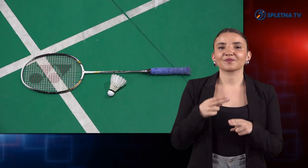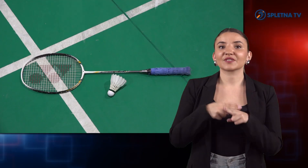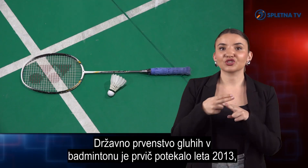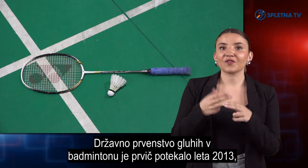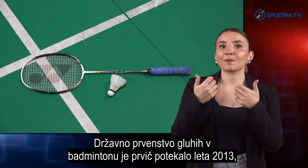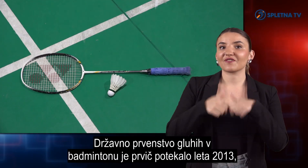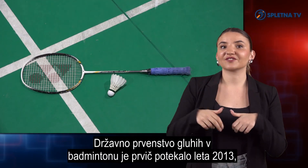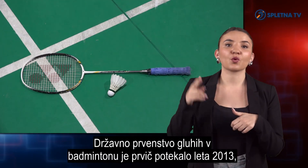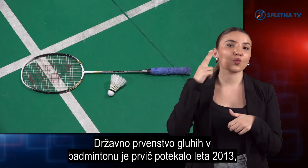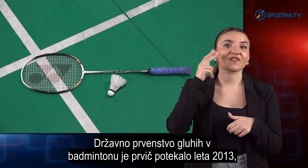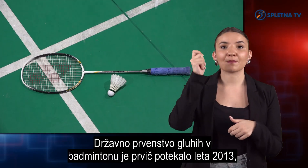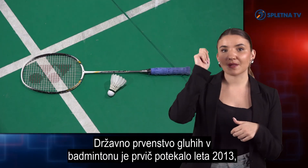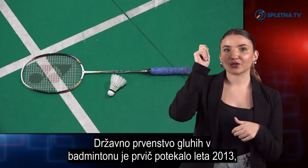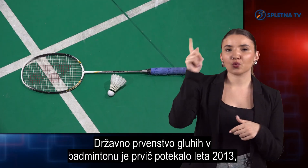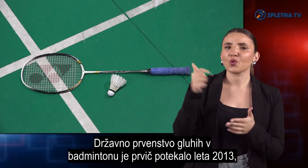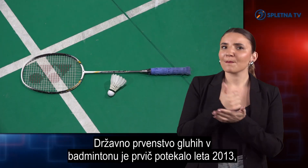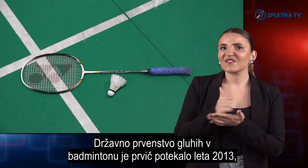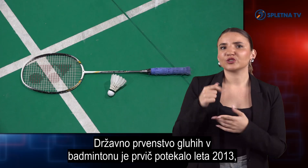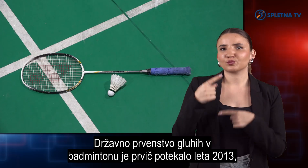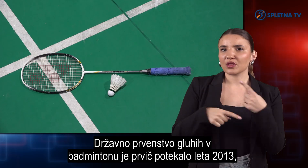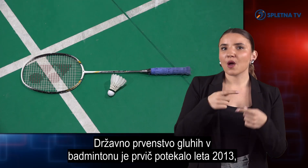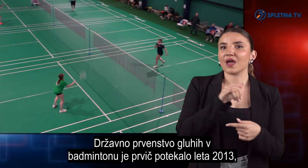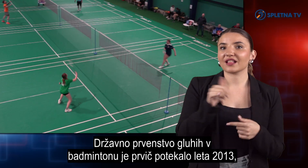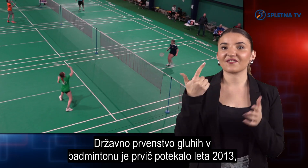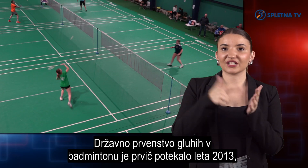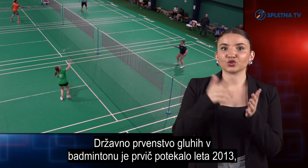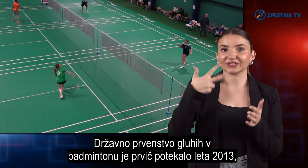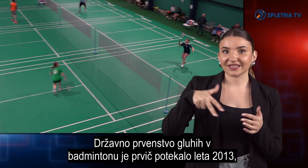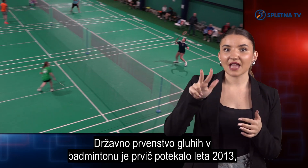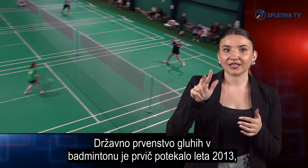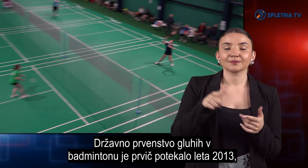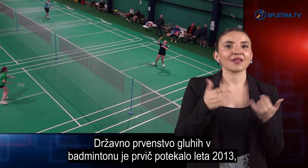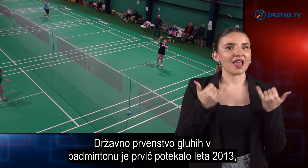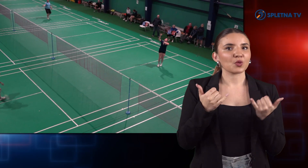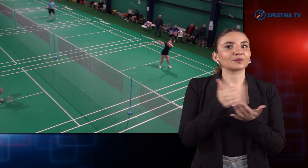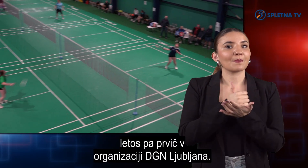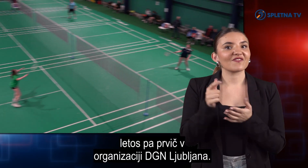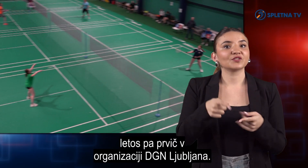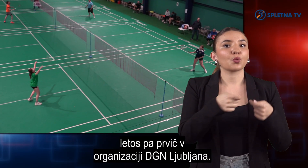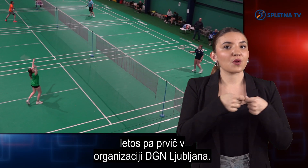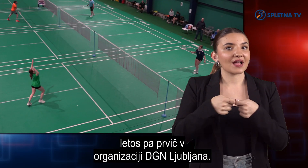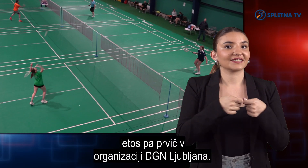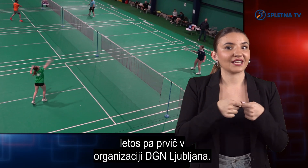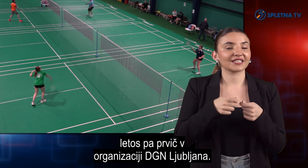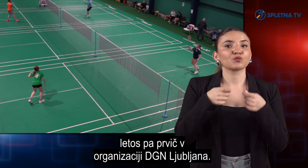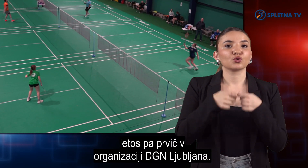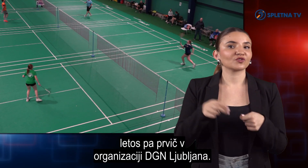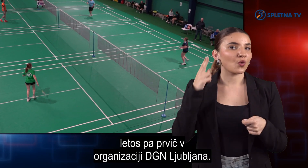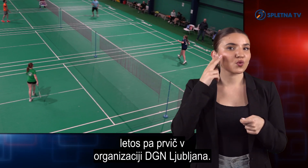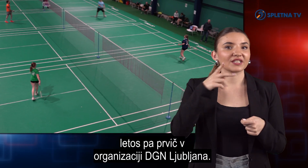Državno prvenstvo gluhih v badmintonu je prvič potekalo leta 2013, letos pa prvič v organizaciji